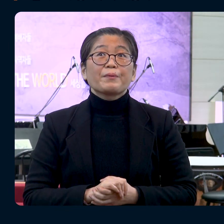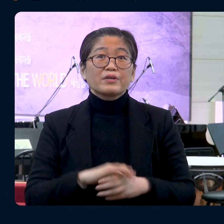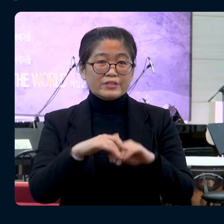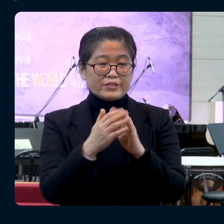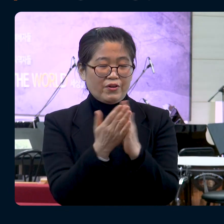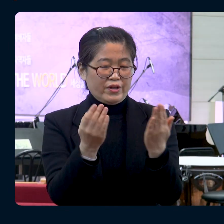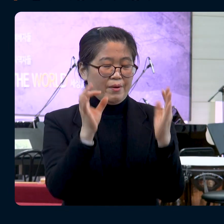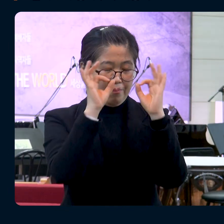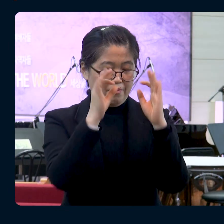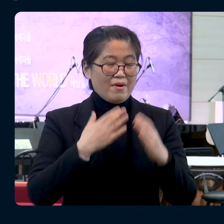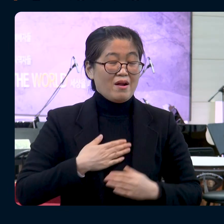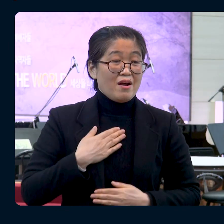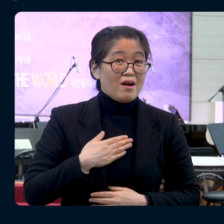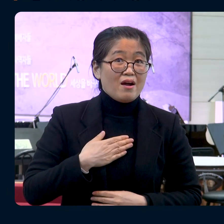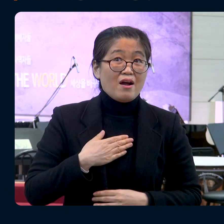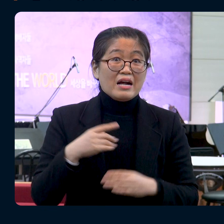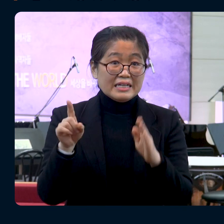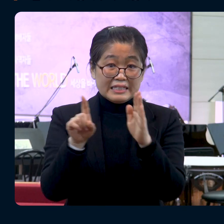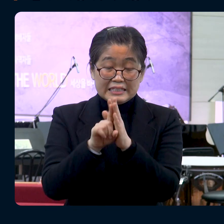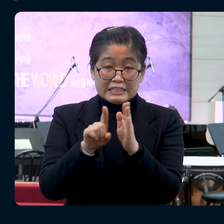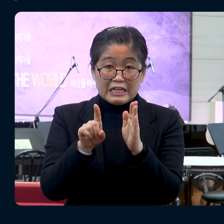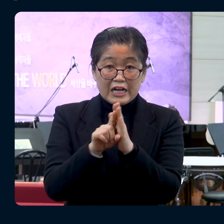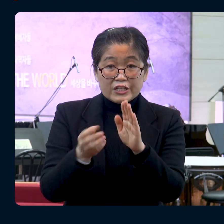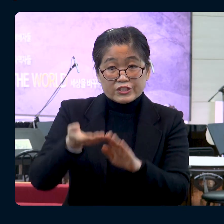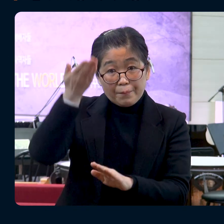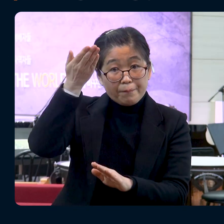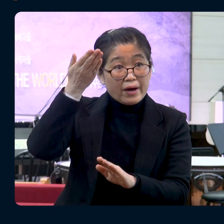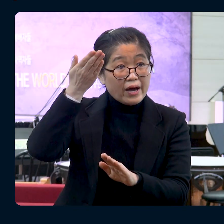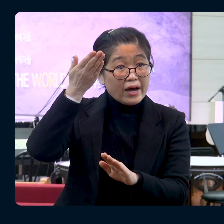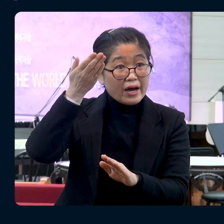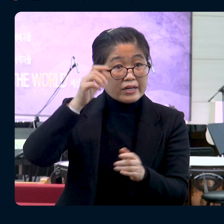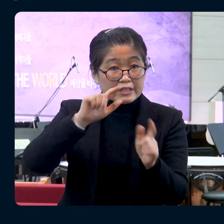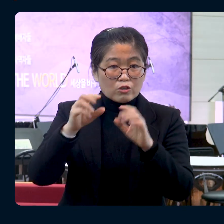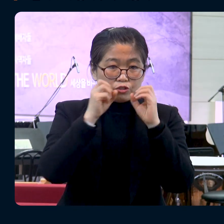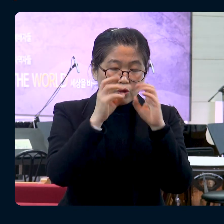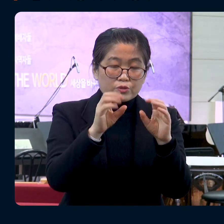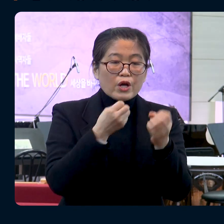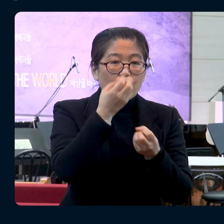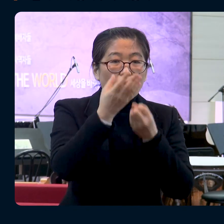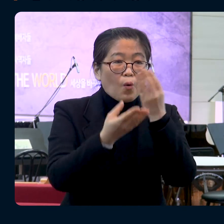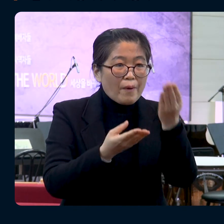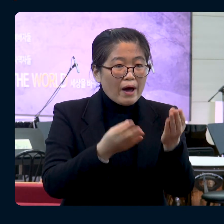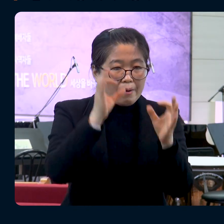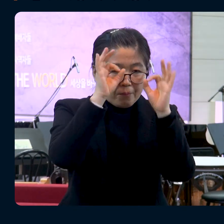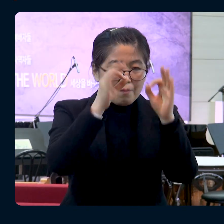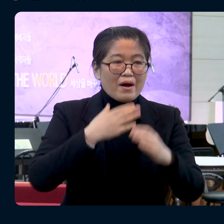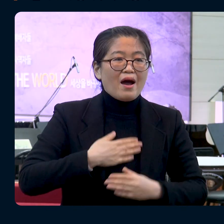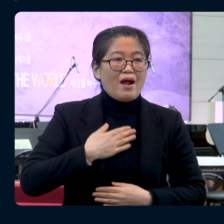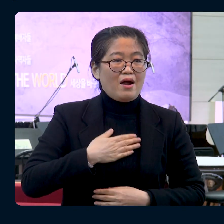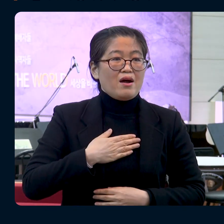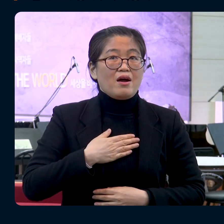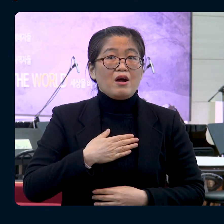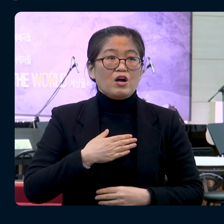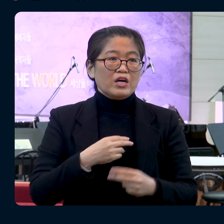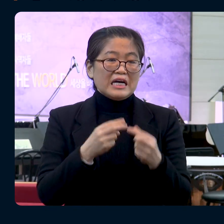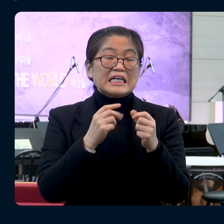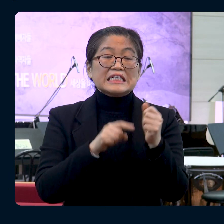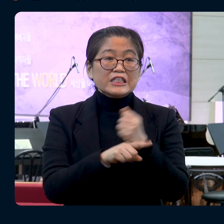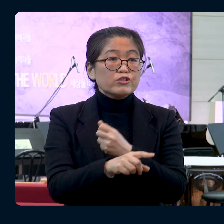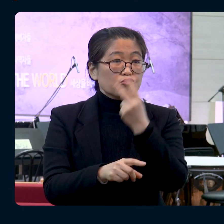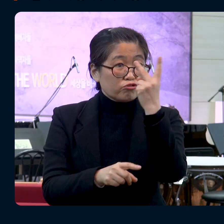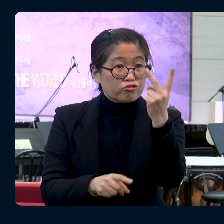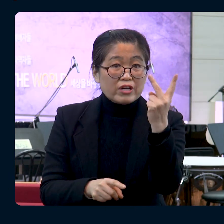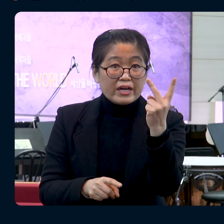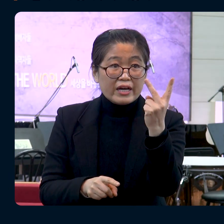볼 때 답은 이렇습니다. 그리고 우리의 신앙의 선배들과 그리고 선교사님들의 고백을 통해 볼 때 이 답은, 이유는 딱 두 가지예요.